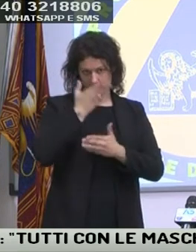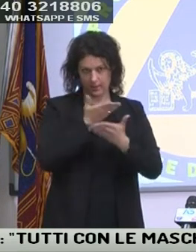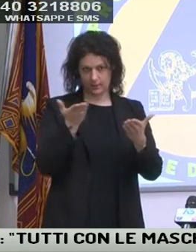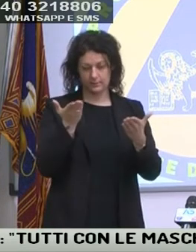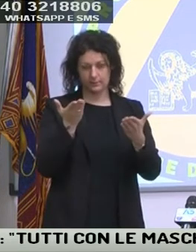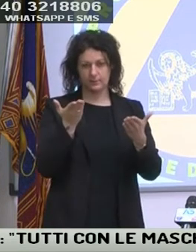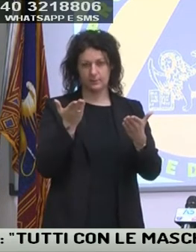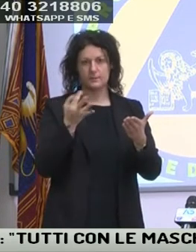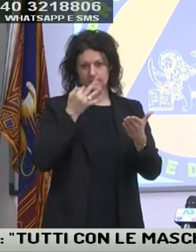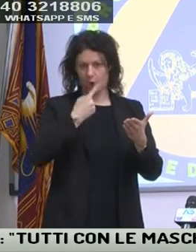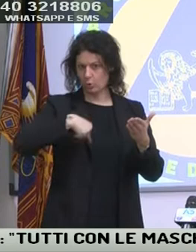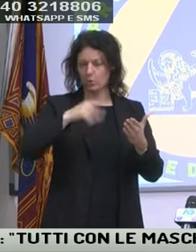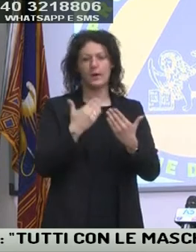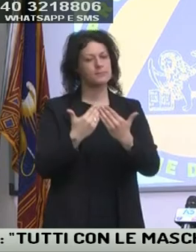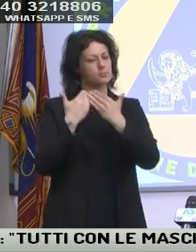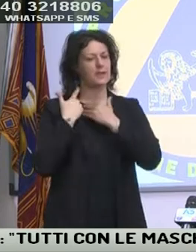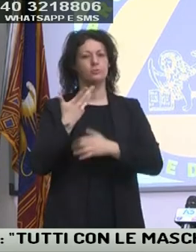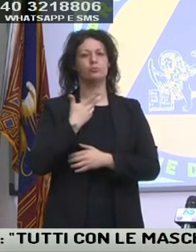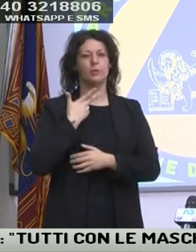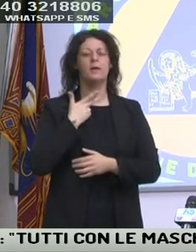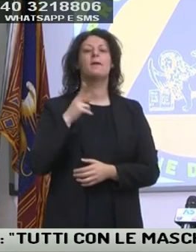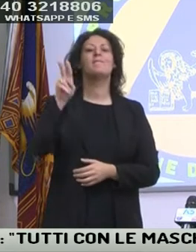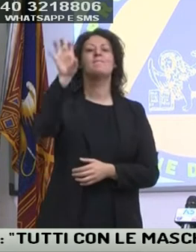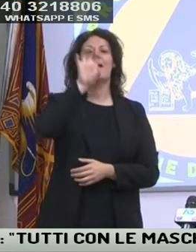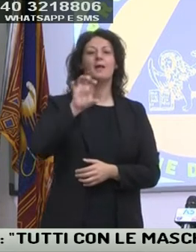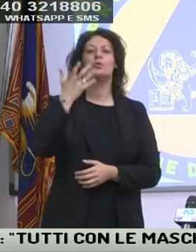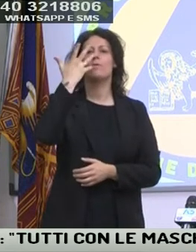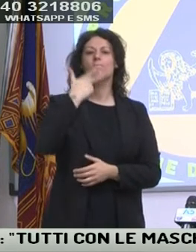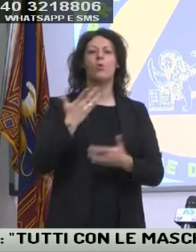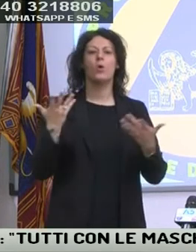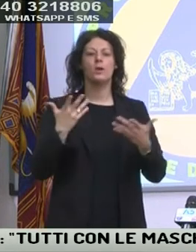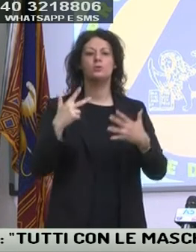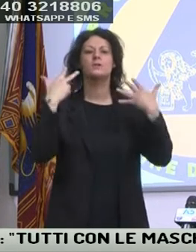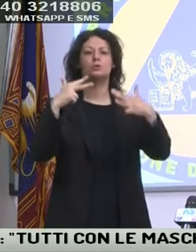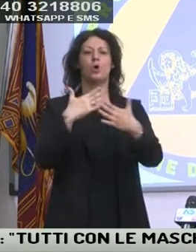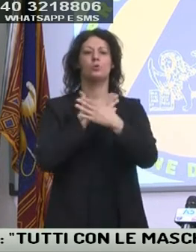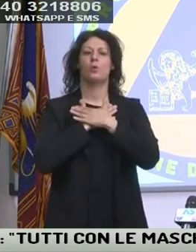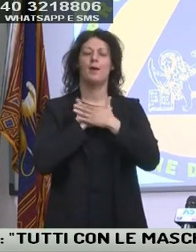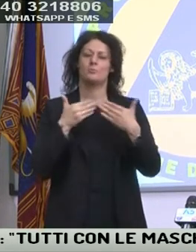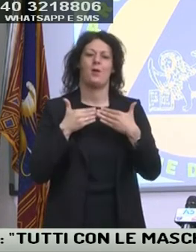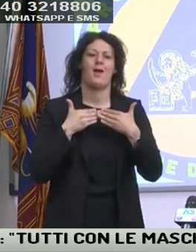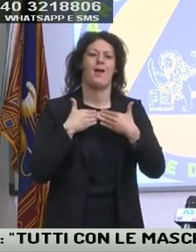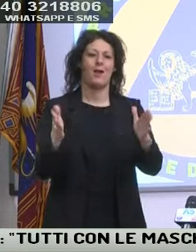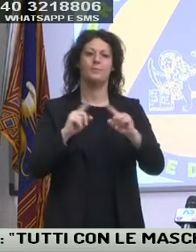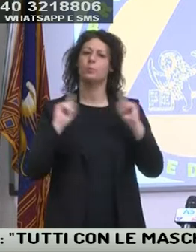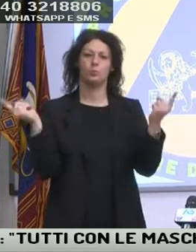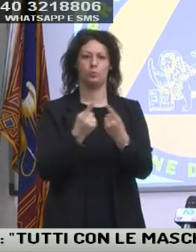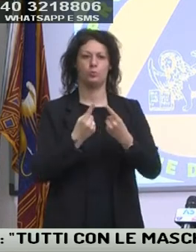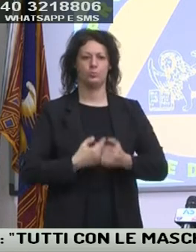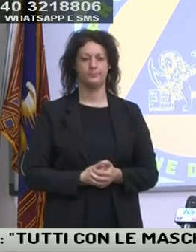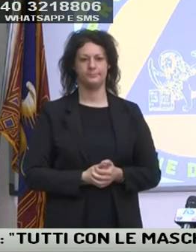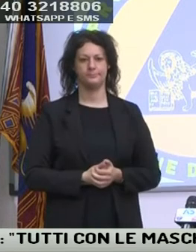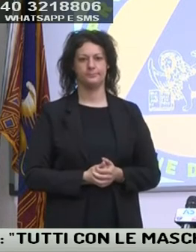e con un assoluto senso di responsabilità, la regione del Veneto chiede che si apra tutto dal 18. C'è